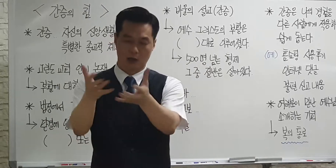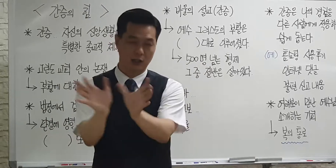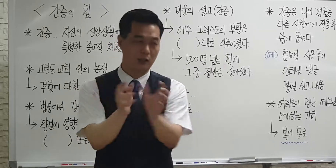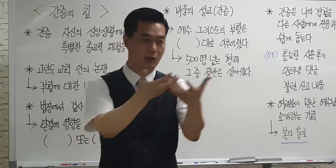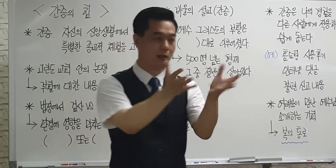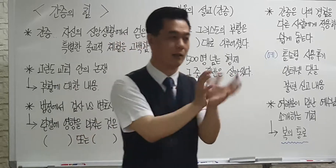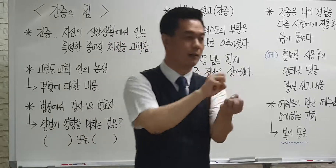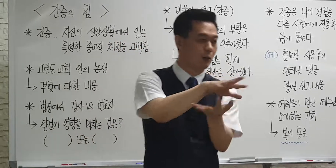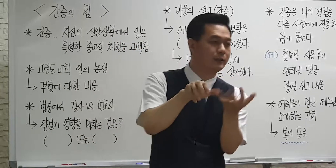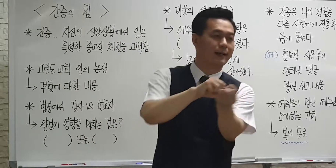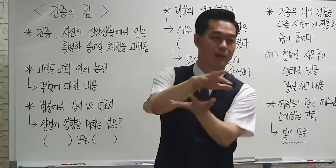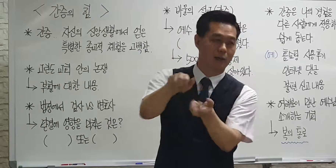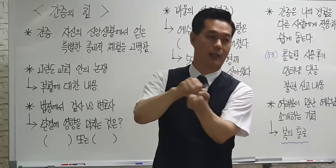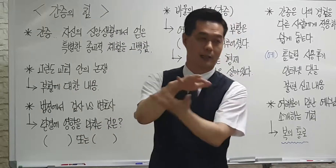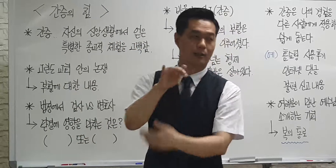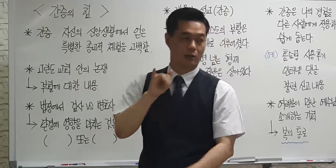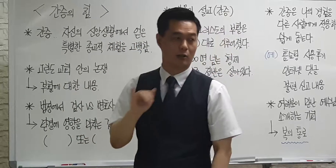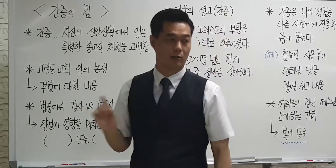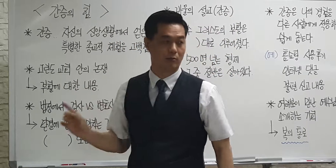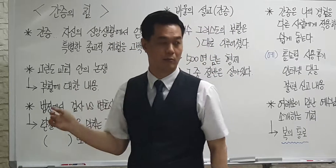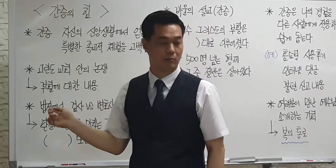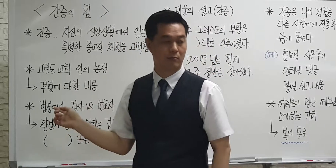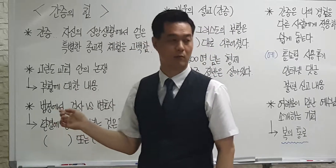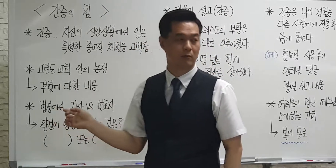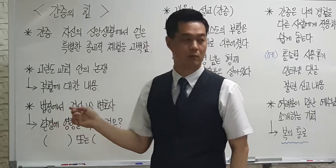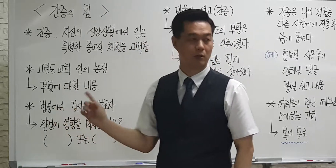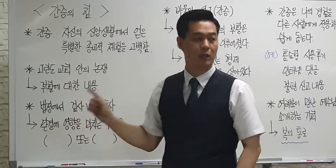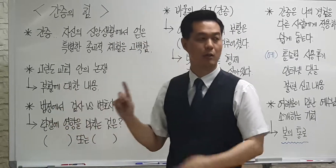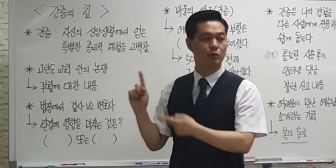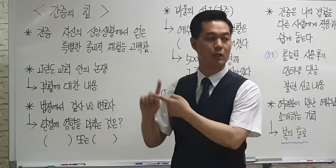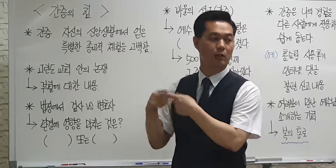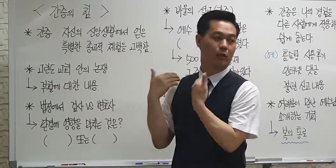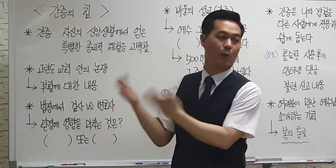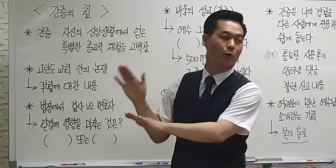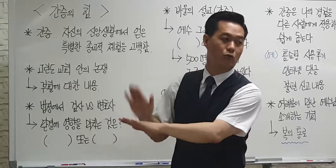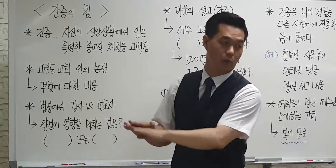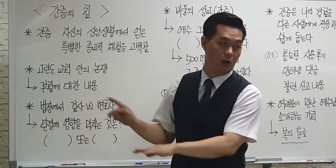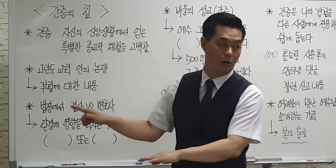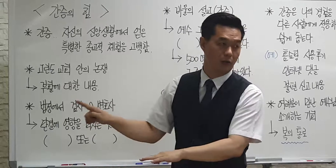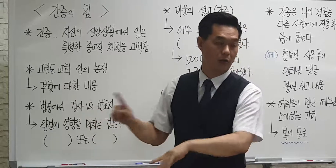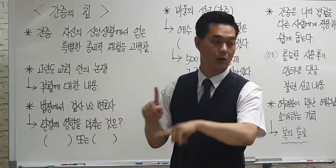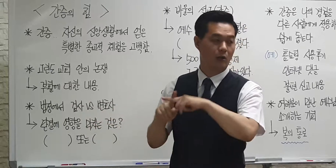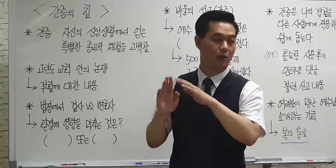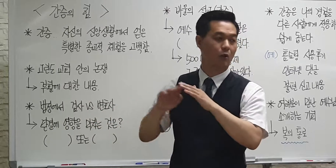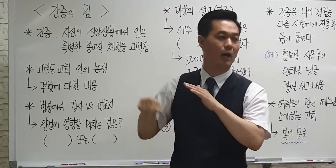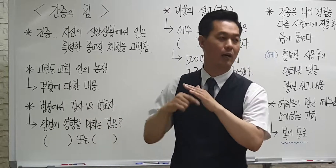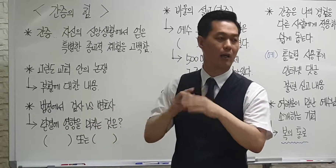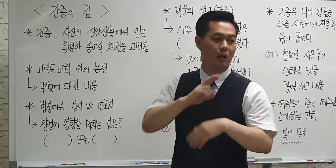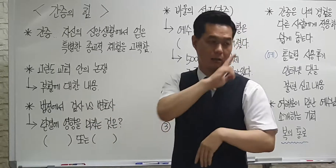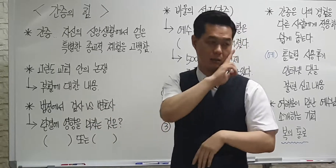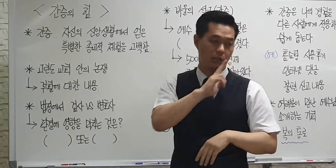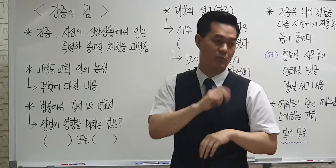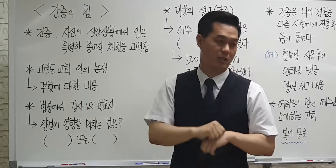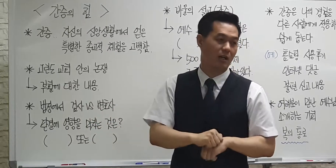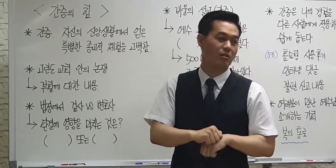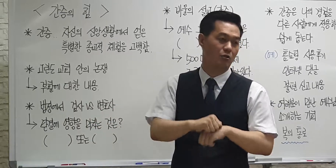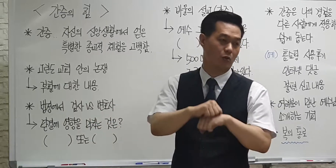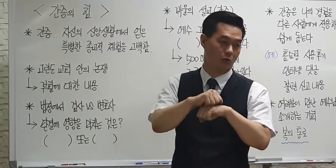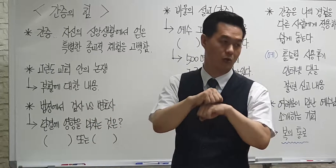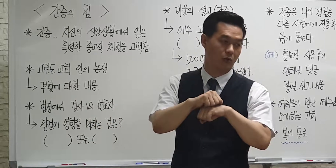이 논쟁거리가 있었어요. 근데 이 문제를 그냥 내버려 두면 교회 안에 의심이 쌓이죠.